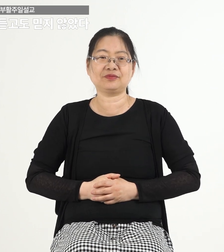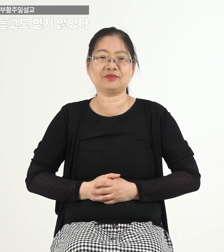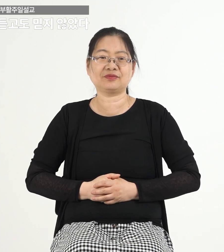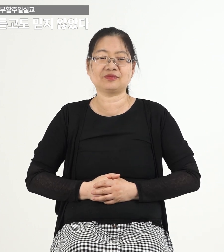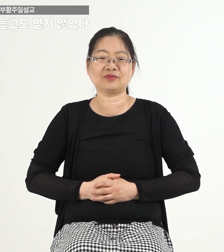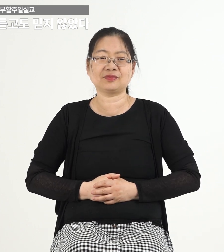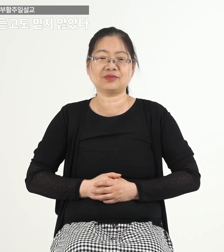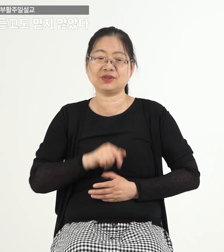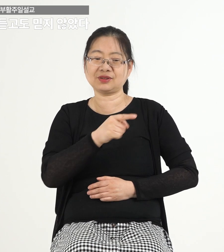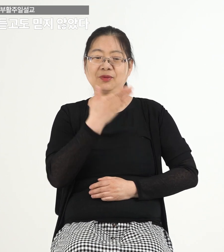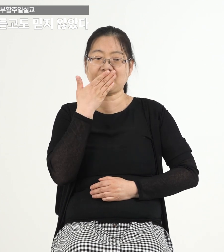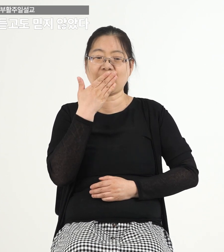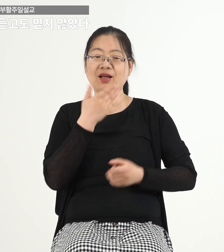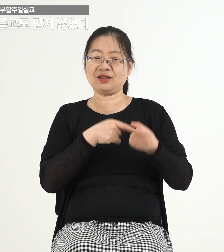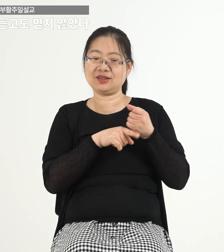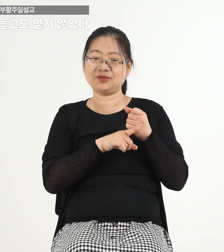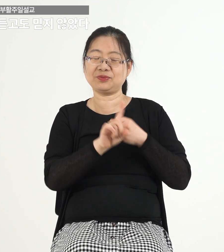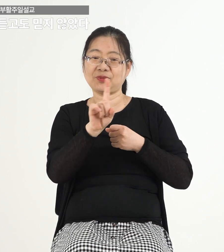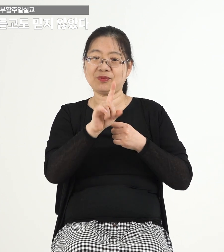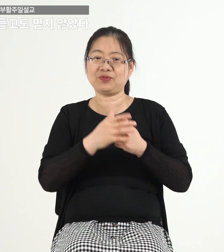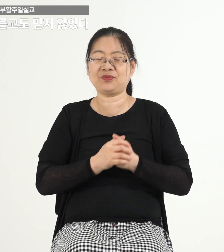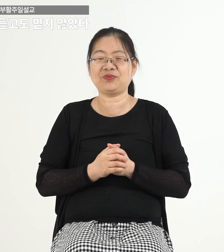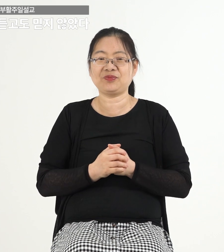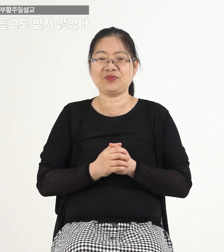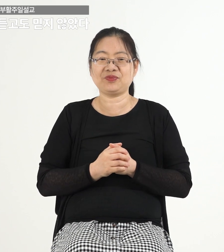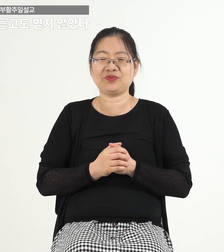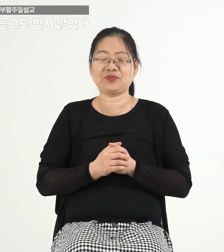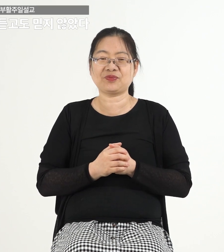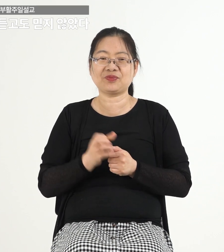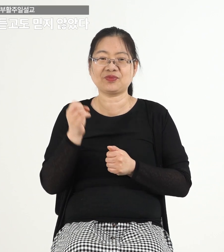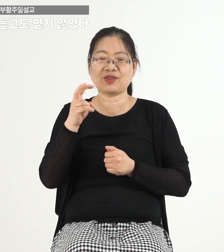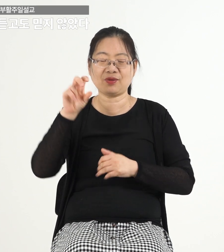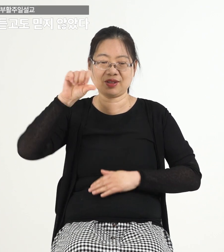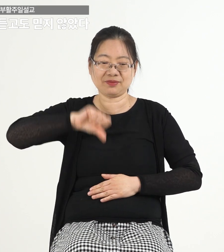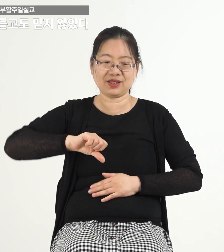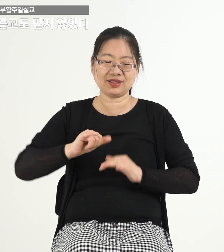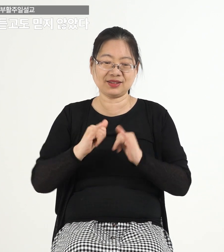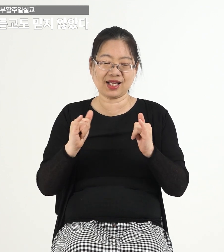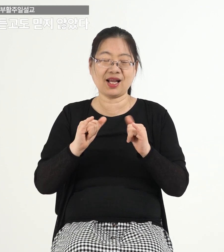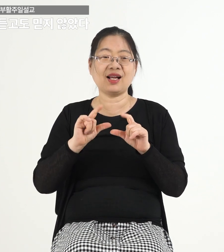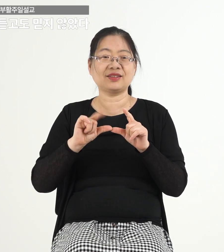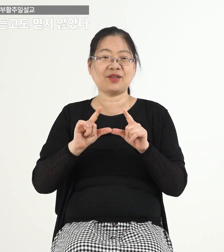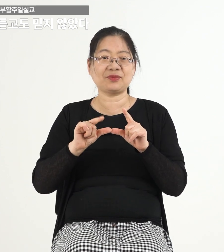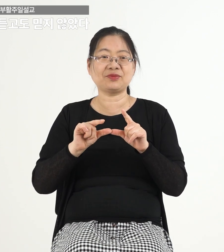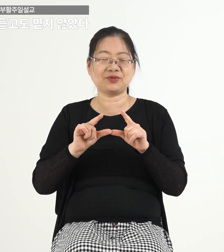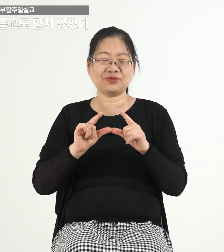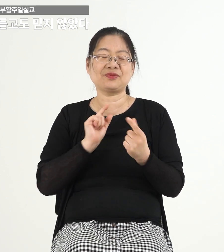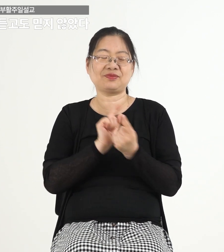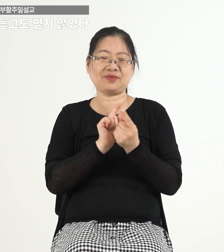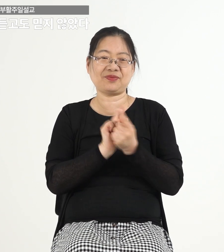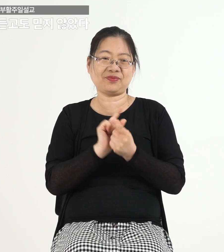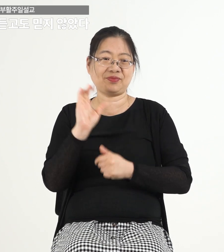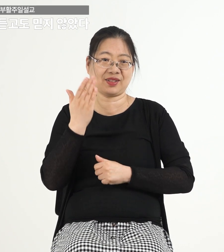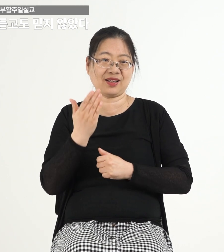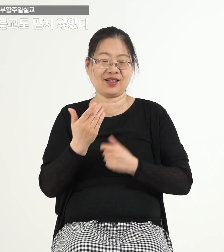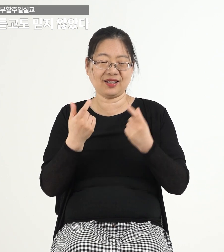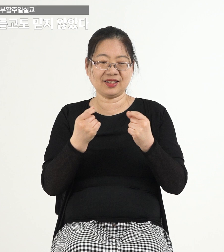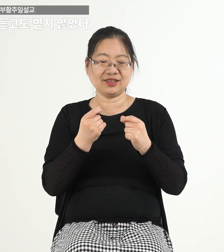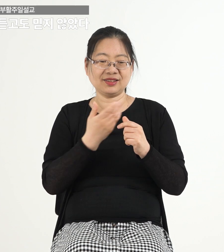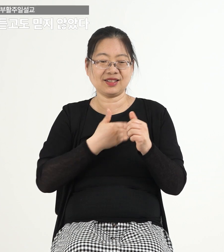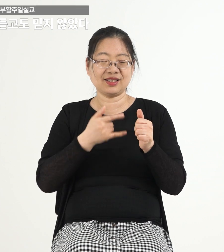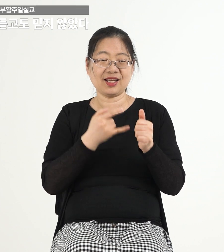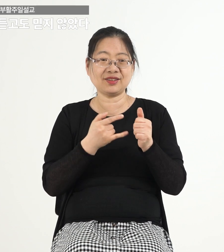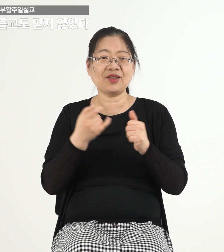이게 어떻게 가능할까요? 그리고 이 중에 이제 또 실패자들, 대부분 실패자들이 나옵니다. 그런 제자들에게